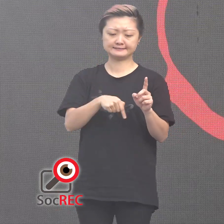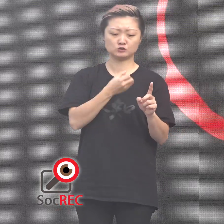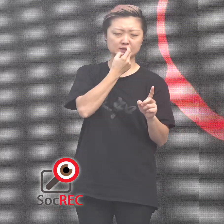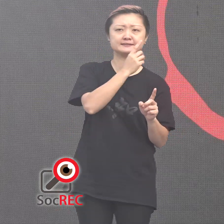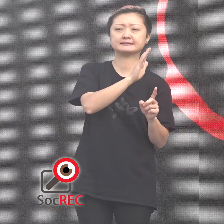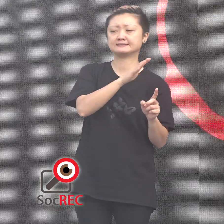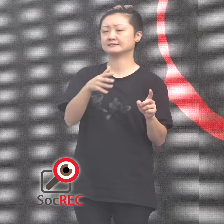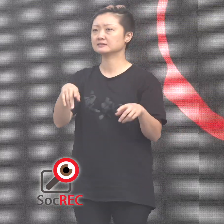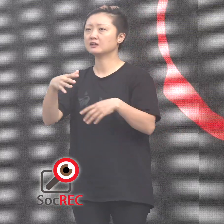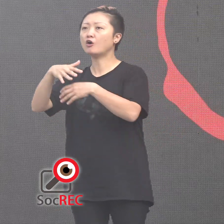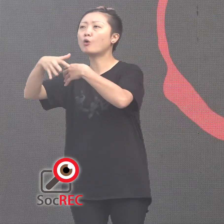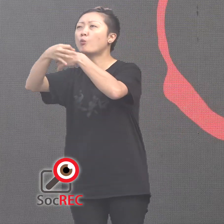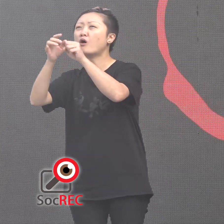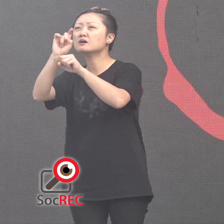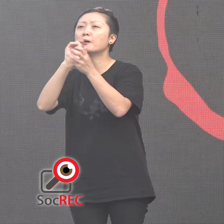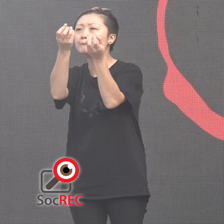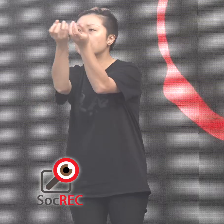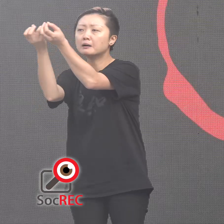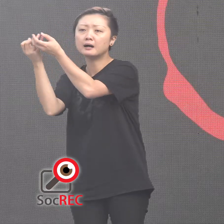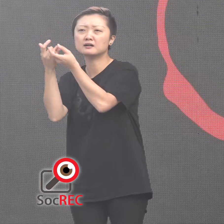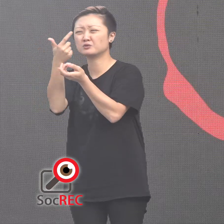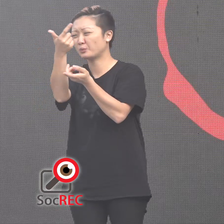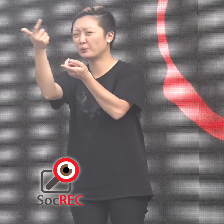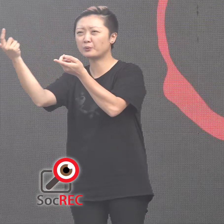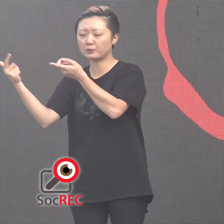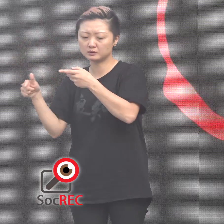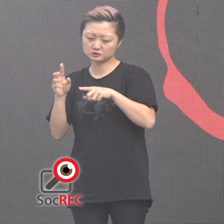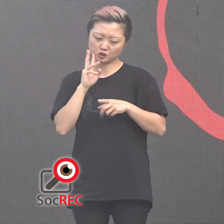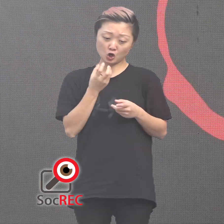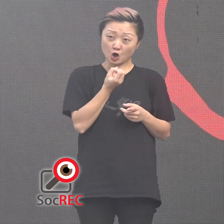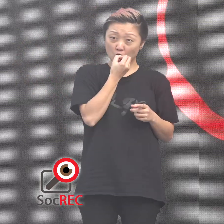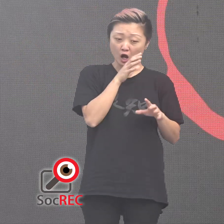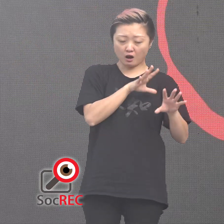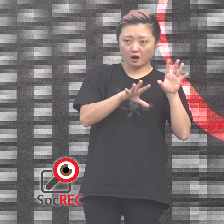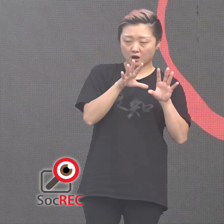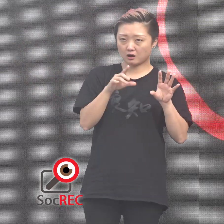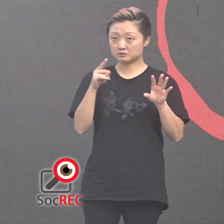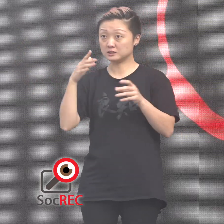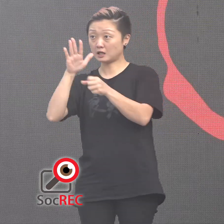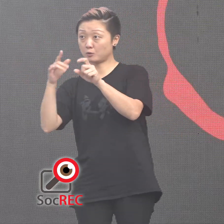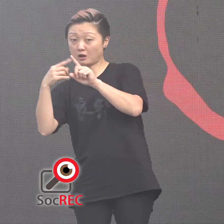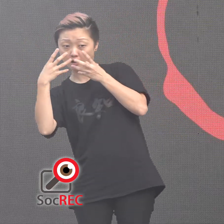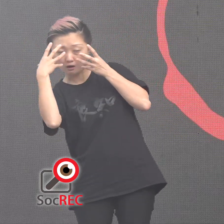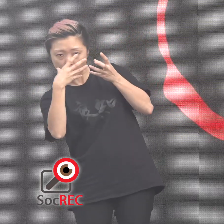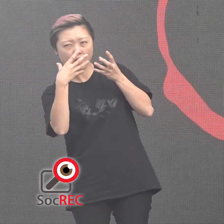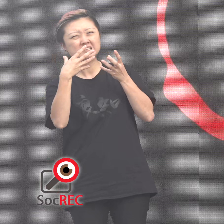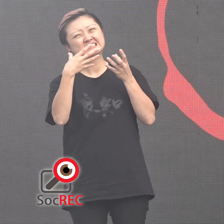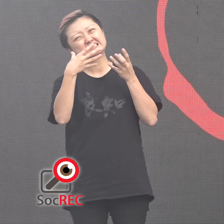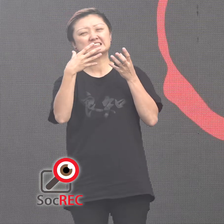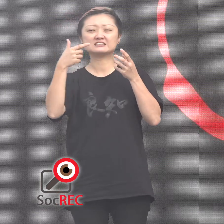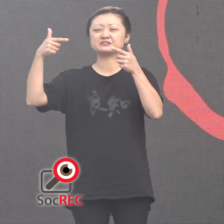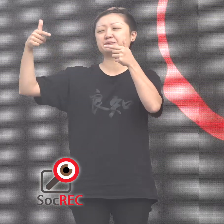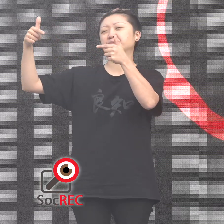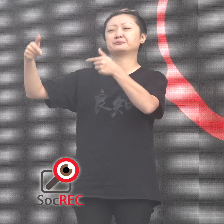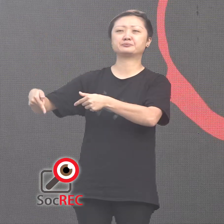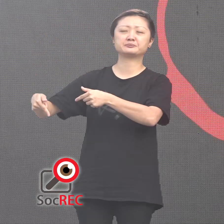在發生了很多的國際大事，可能香港的事情在日本的關注的確比起去年